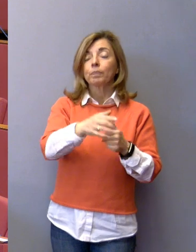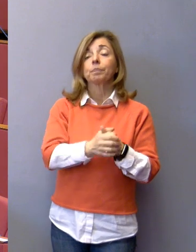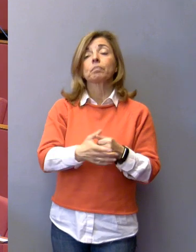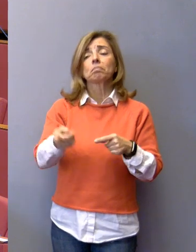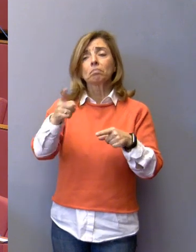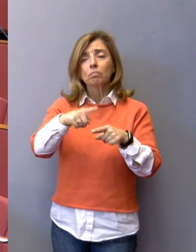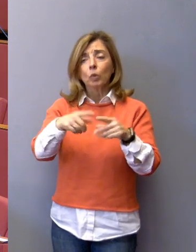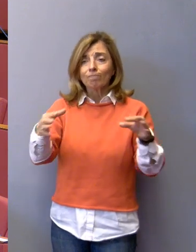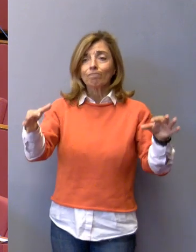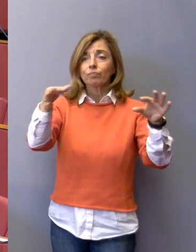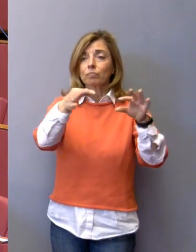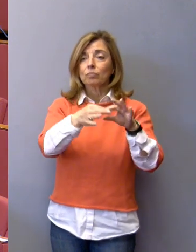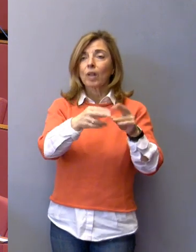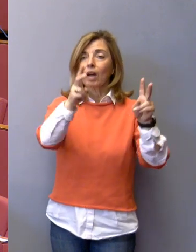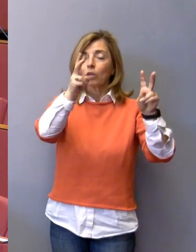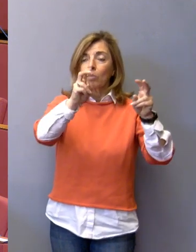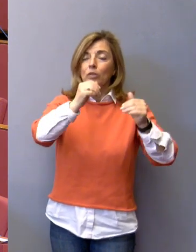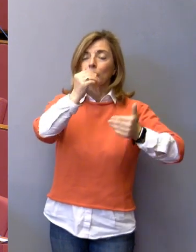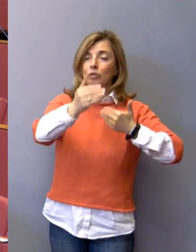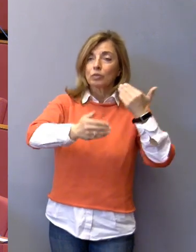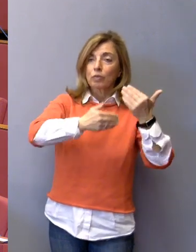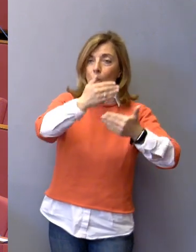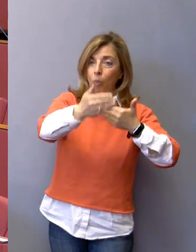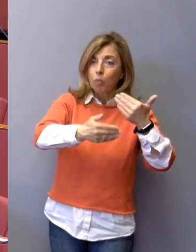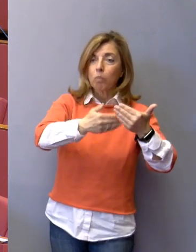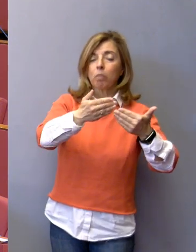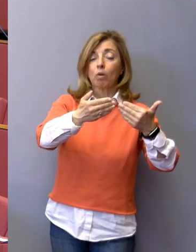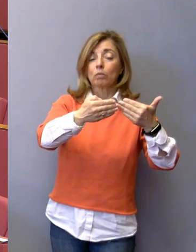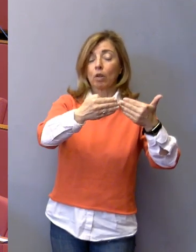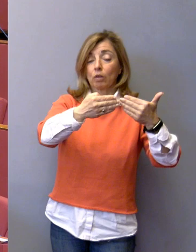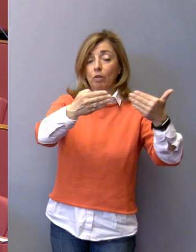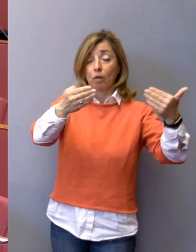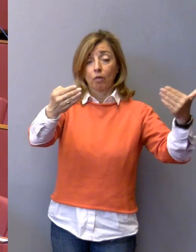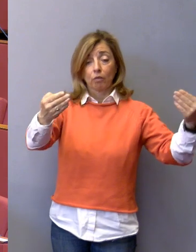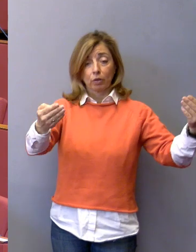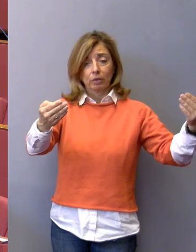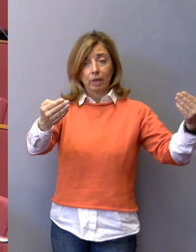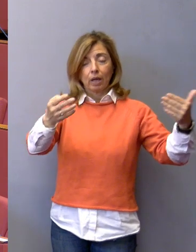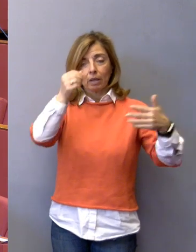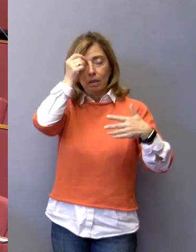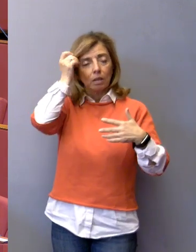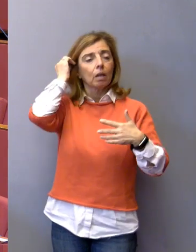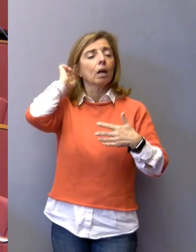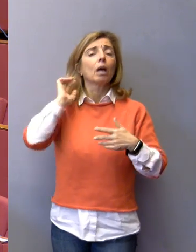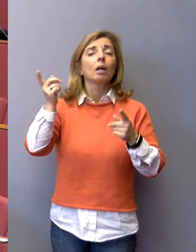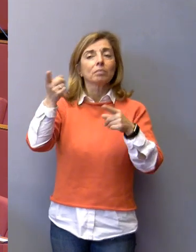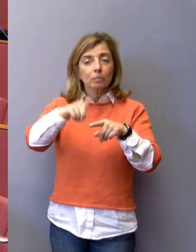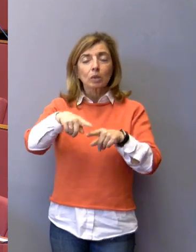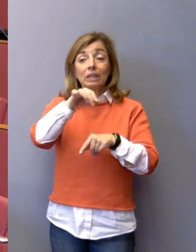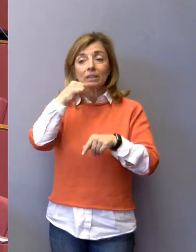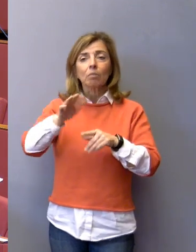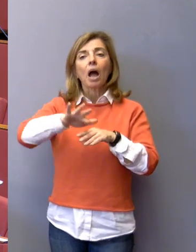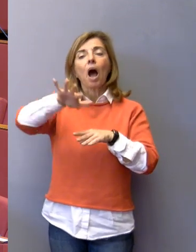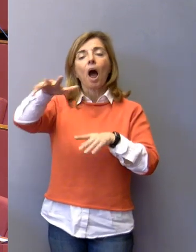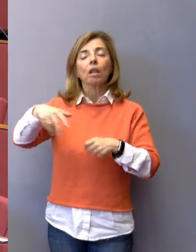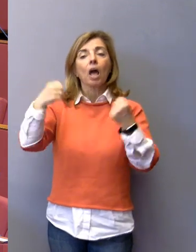dello sviluppo e delle frontiere che il nostro stadio vuole traguardare ma è anche propedeutica ad altre attività